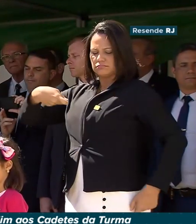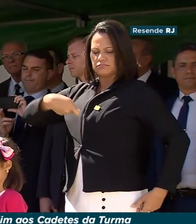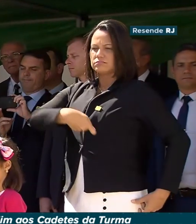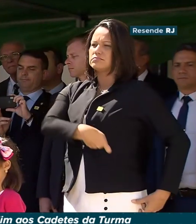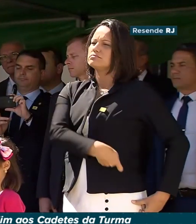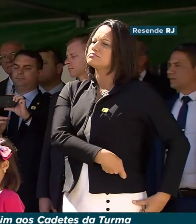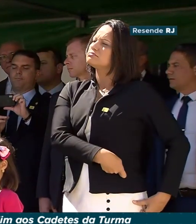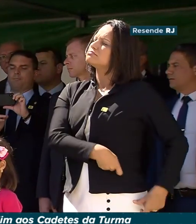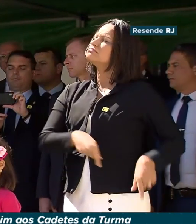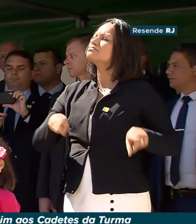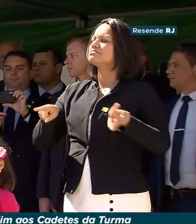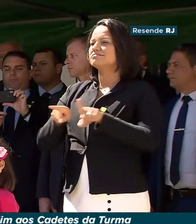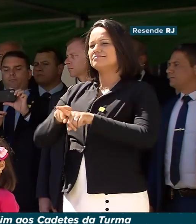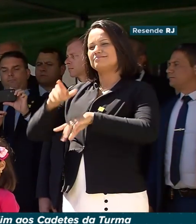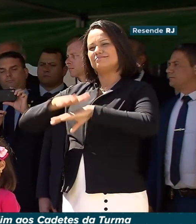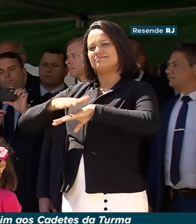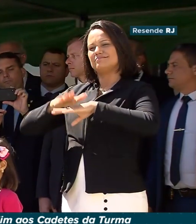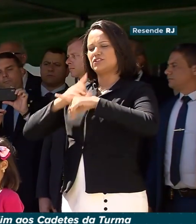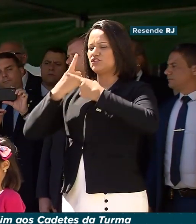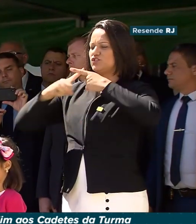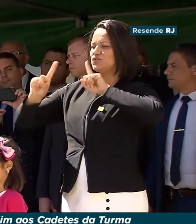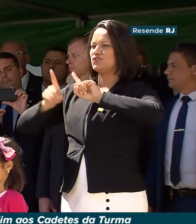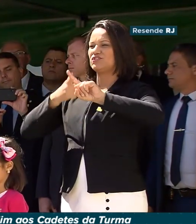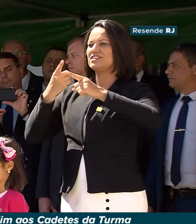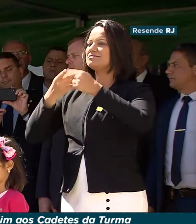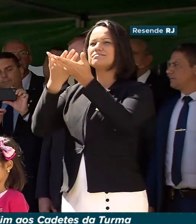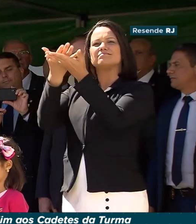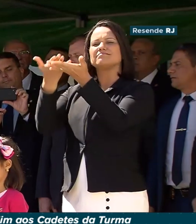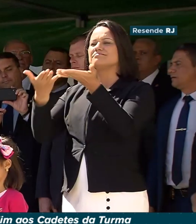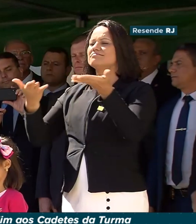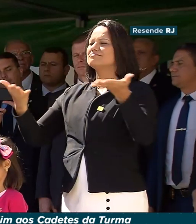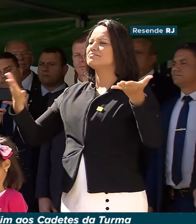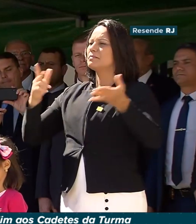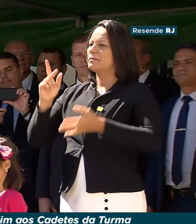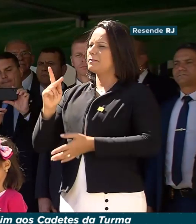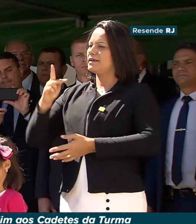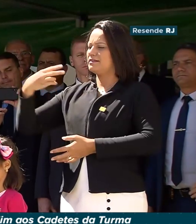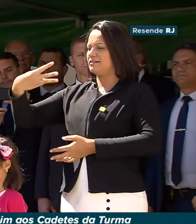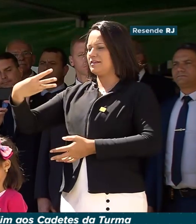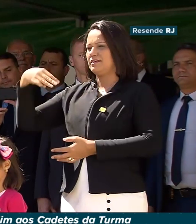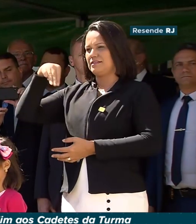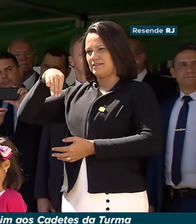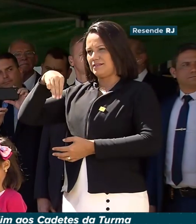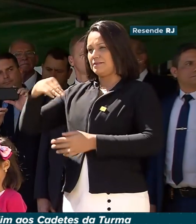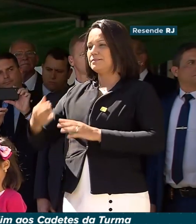espadim nesse sagrado P3M.